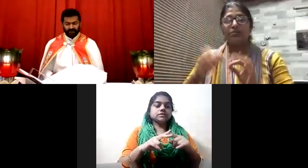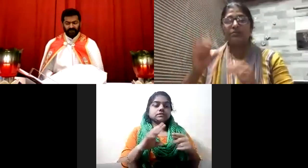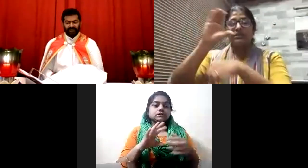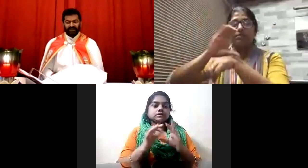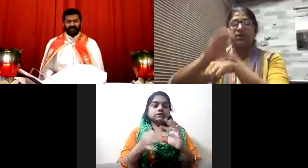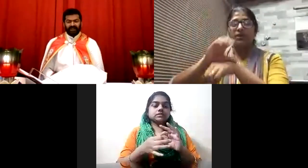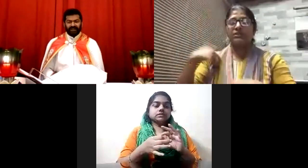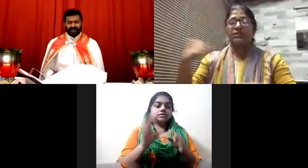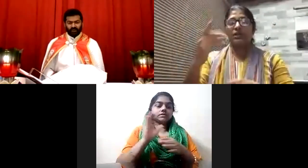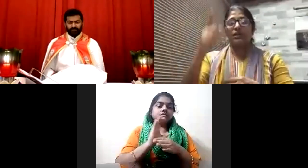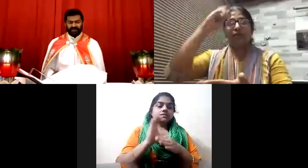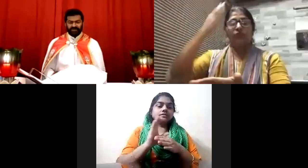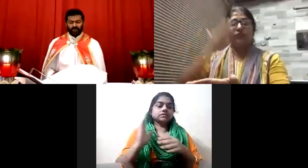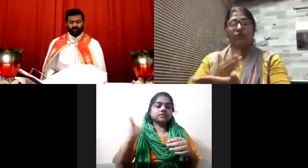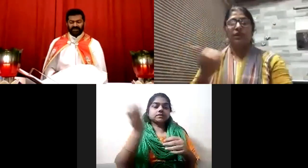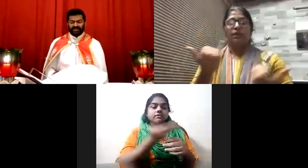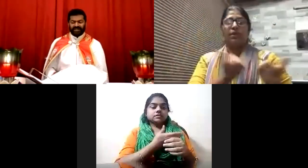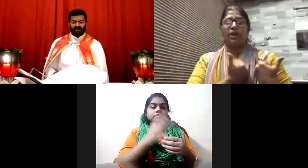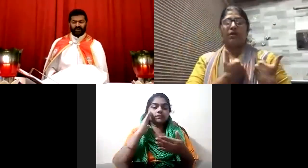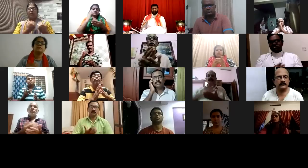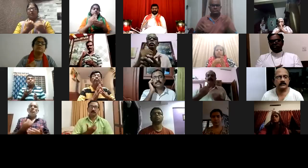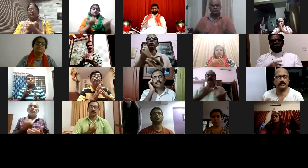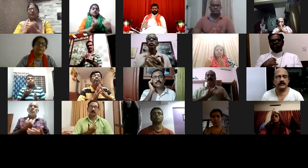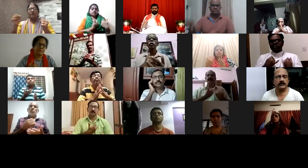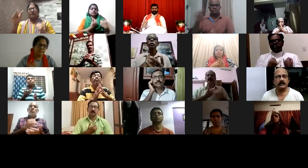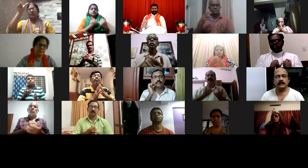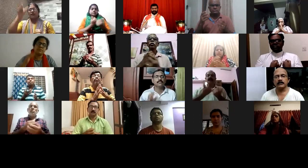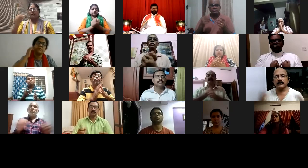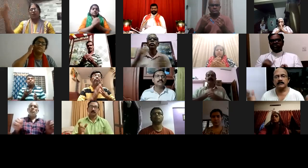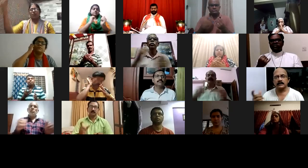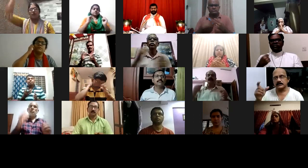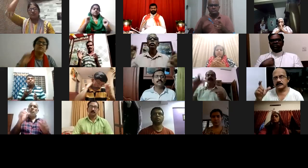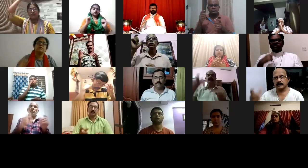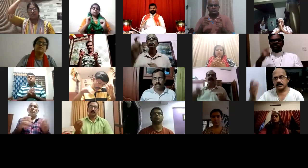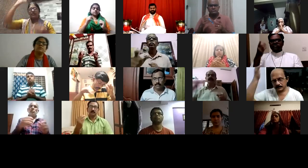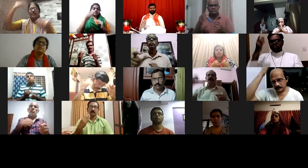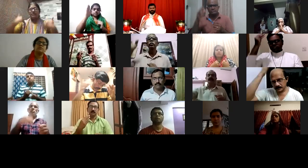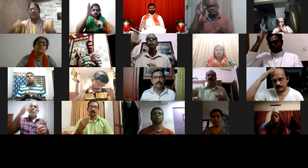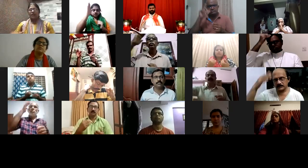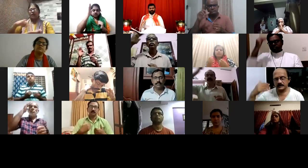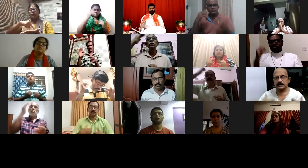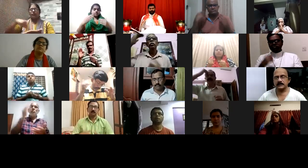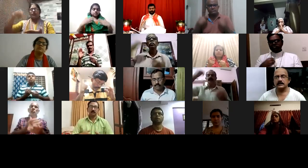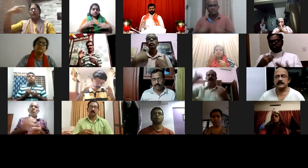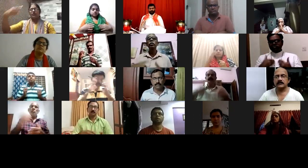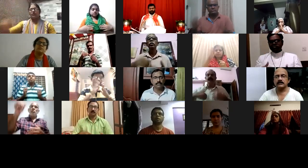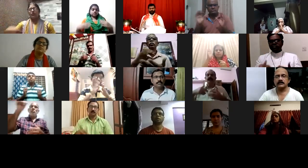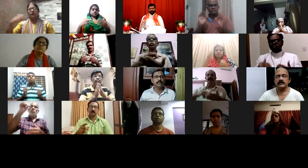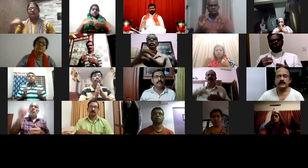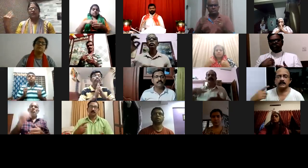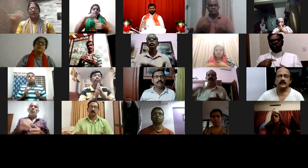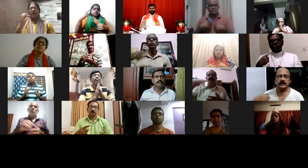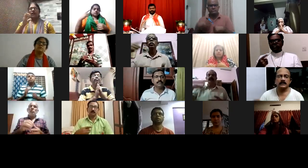വിശ്വസിക്കുന്നു. ഏകവും പരിശുദ്ധവും സ്നേഹികവും സാർവത്രികവുമായ സഭയിലും ഞങ്ങൾ വിശ്വസിക്കുന്നു.